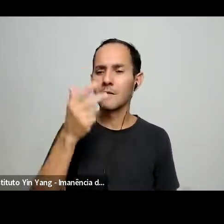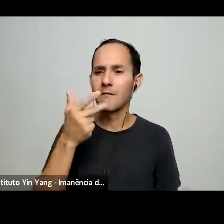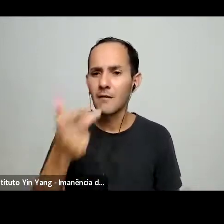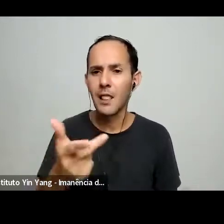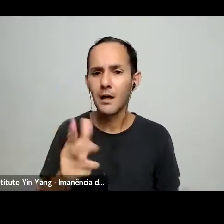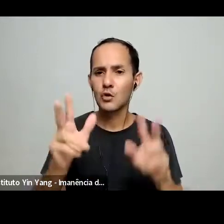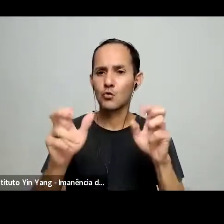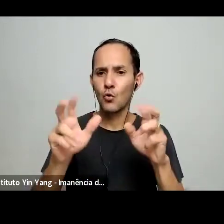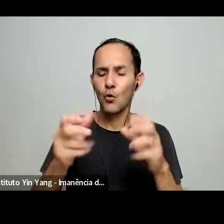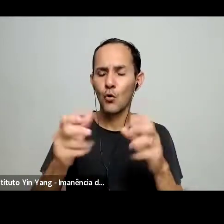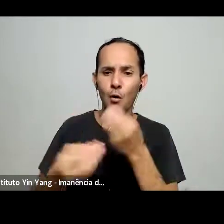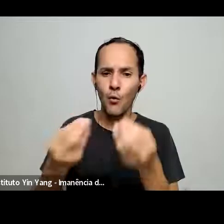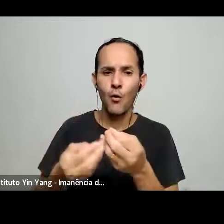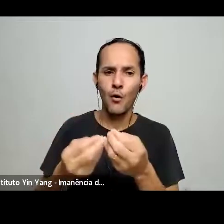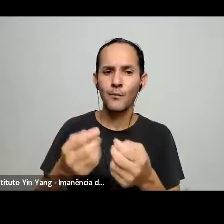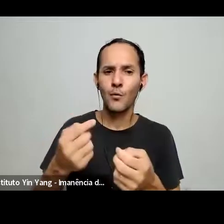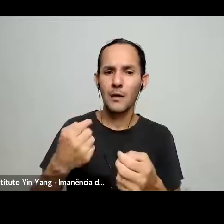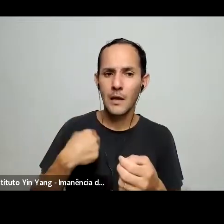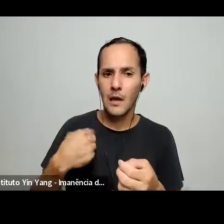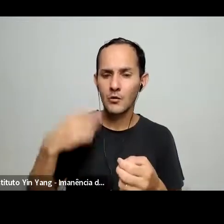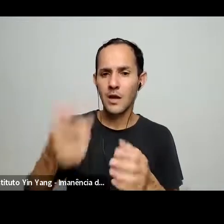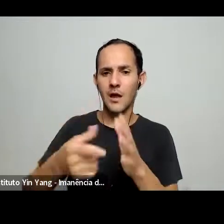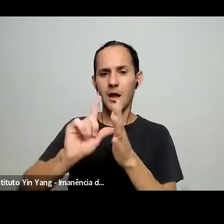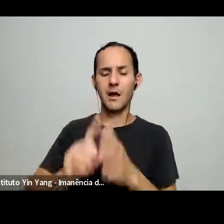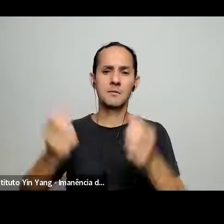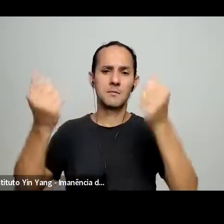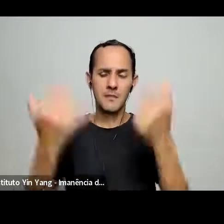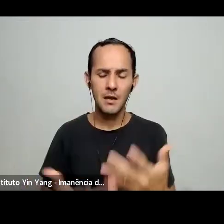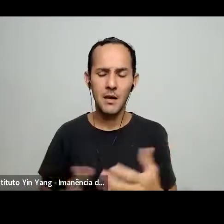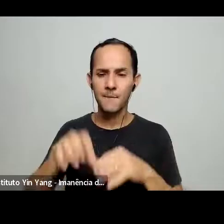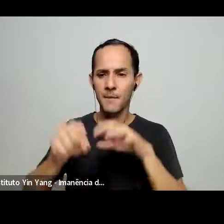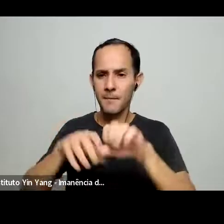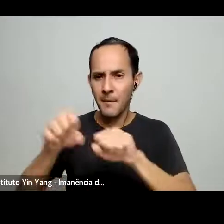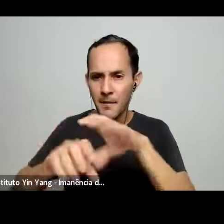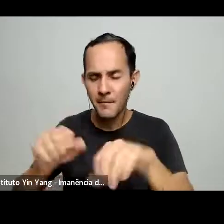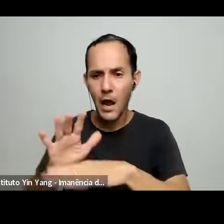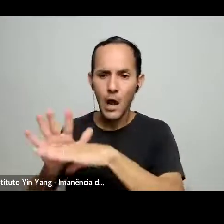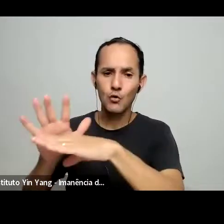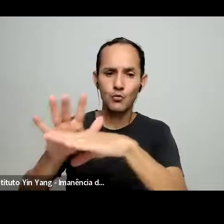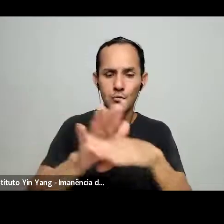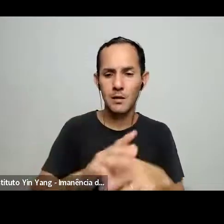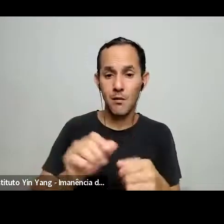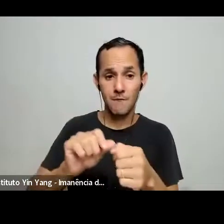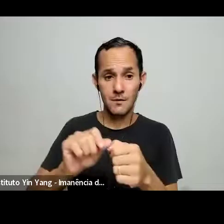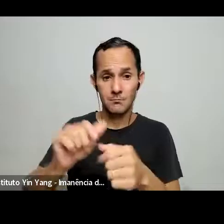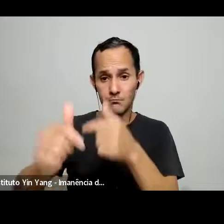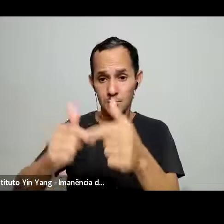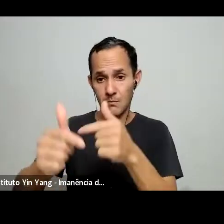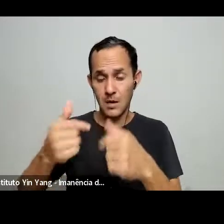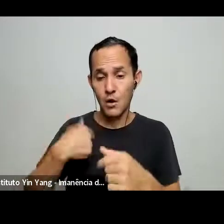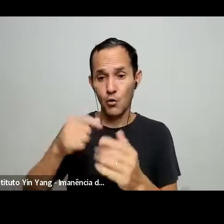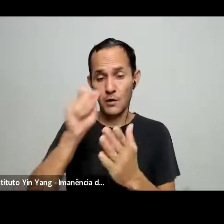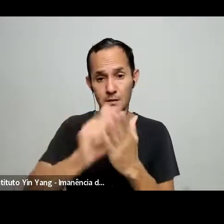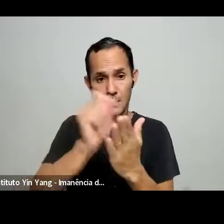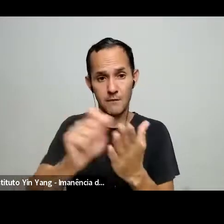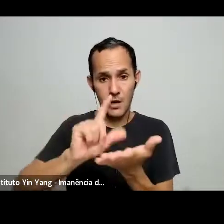pouco de substância sobre aquilo que eu vinha tocando, que eu vinha tateando, que eu vinha ajudando a construir, eu escrevi o